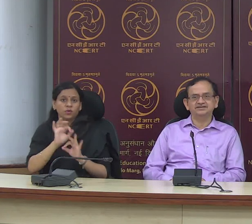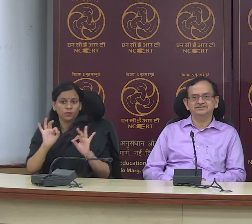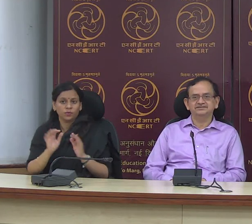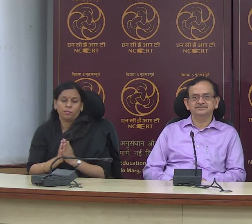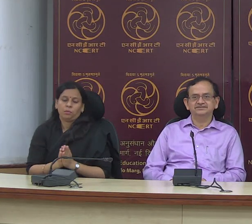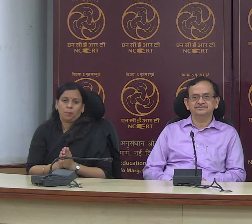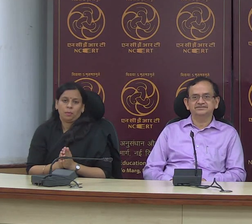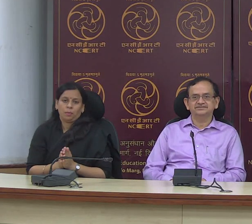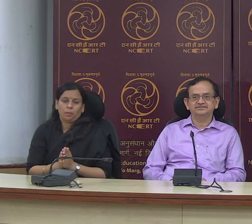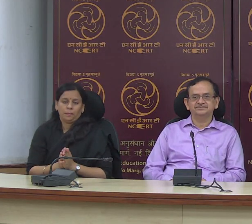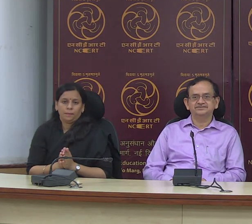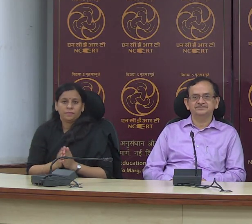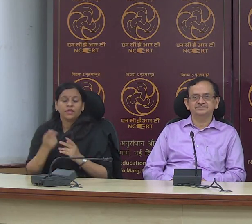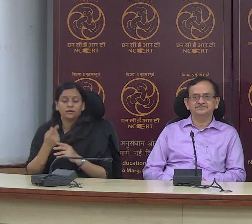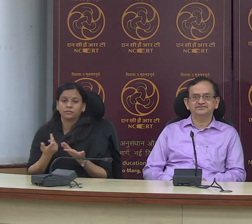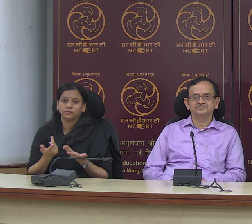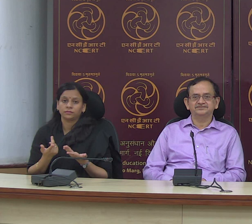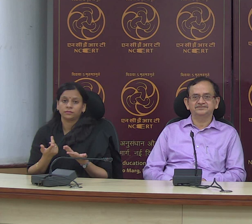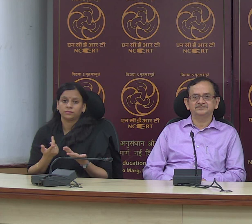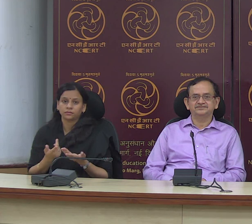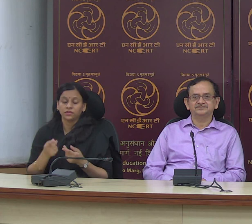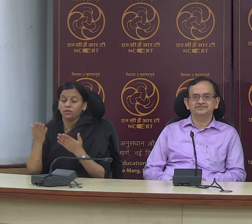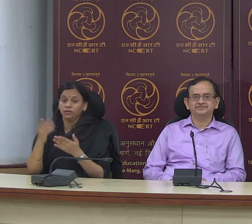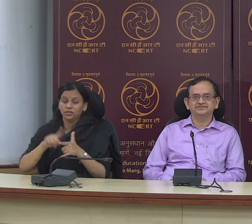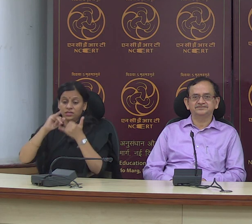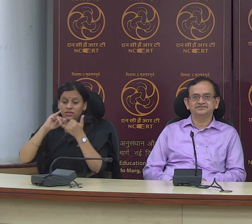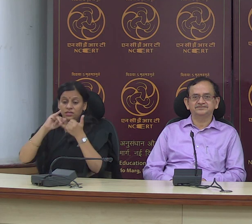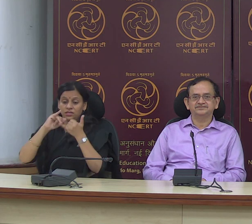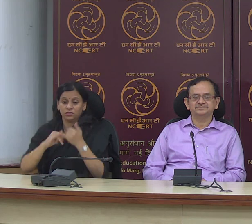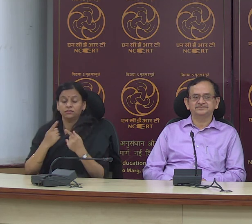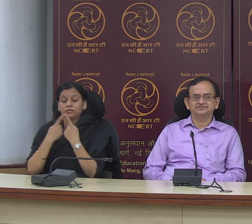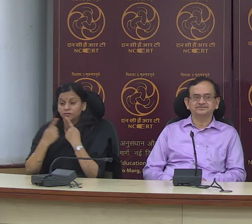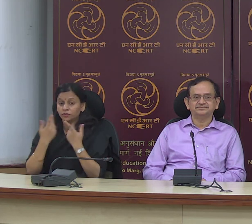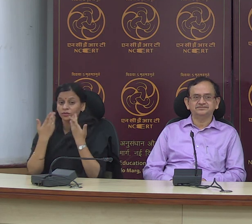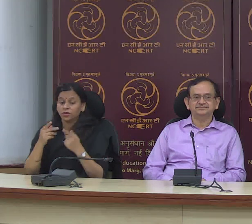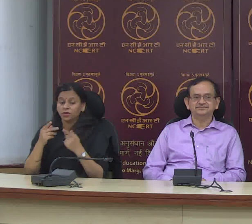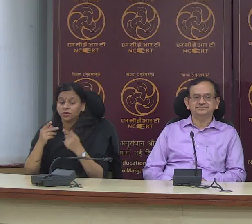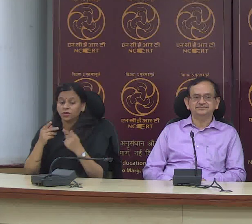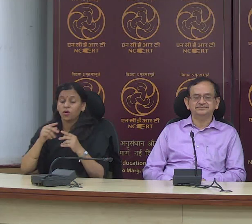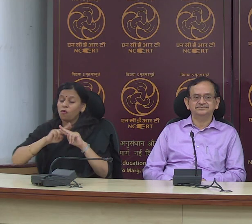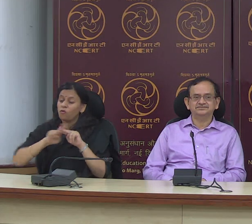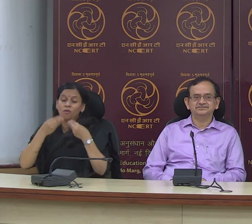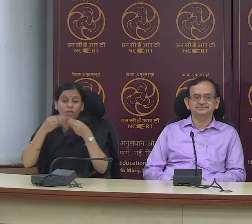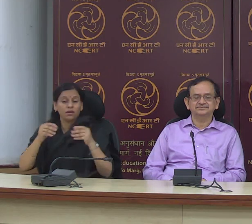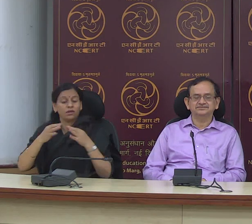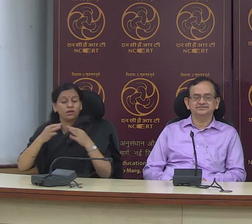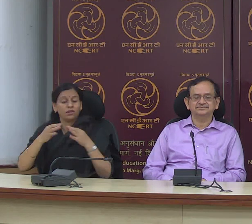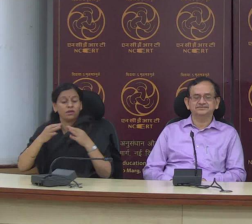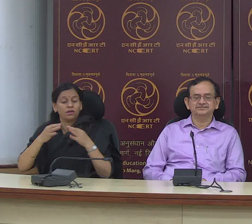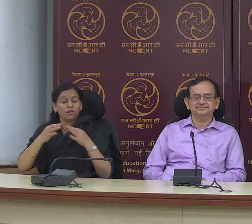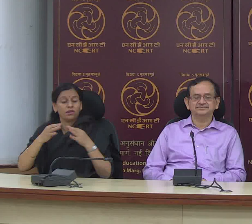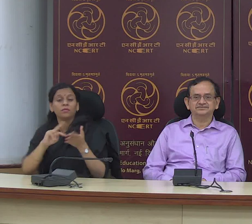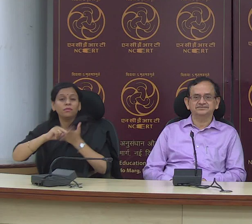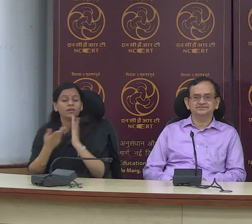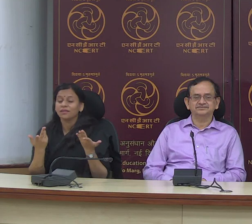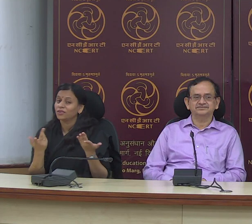material. राइट और यहाँ पर जब ये सर ने बात यहाँ पर जोड़ी कि एंटायर मटेरियल इज़ फ्री ऑफ कॉस्ट, यानी कि